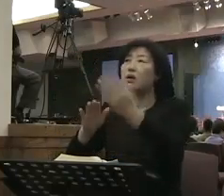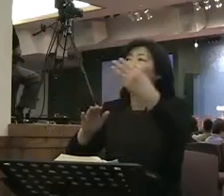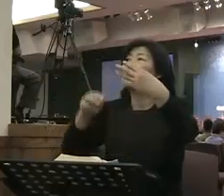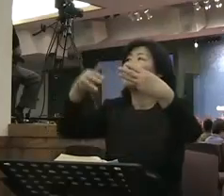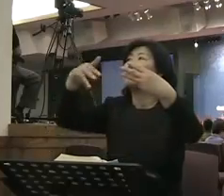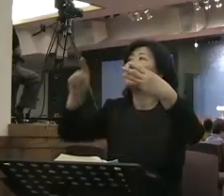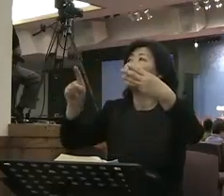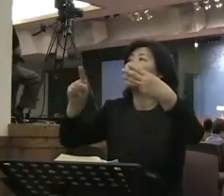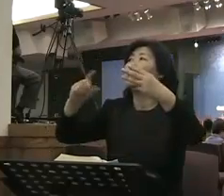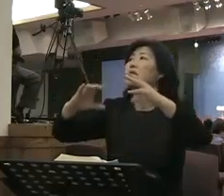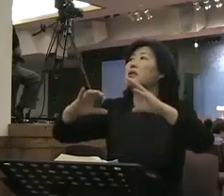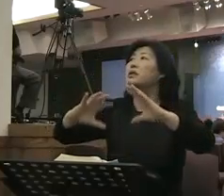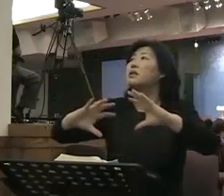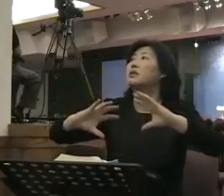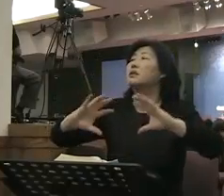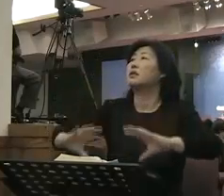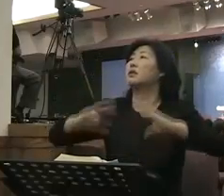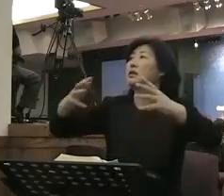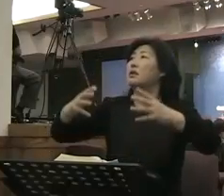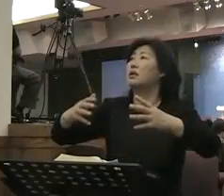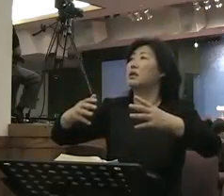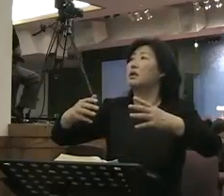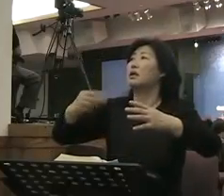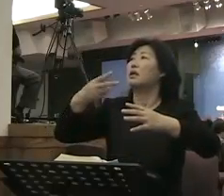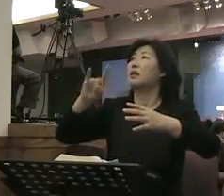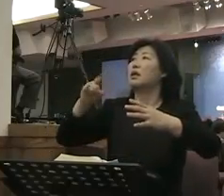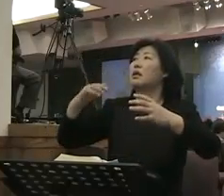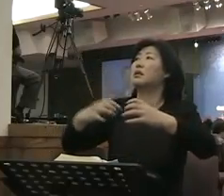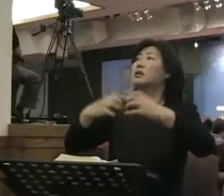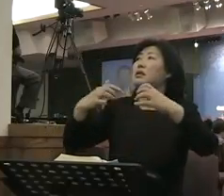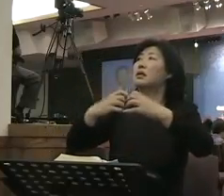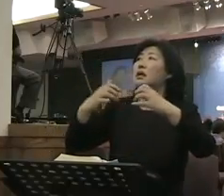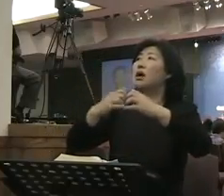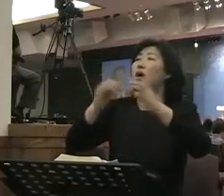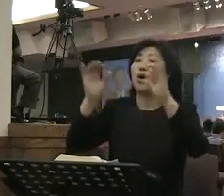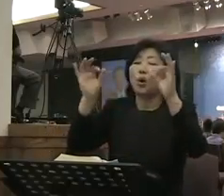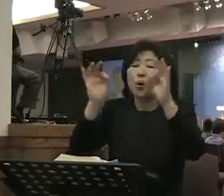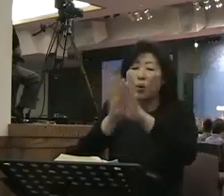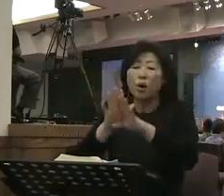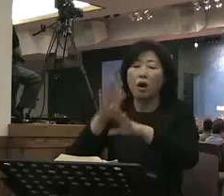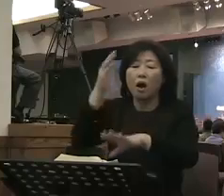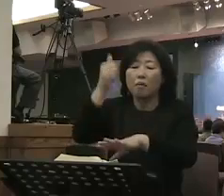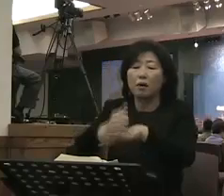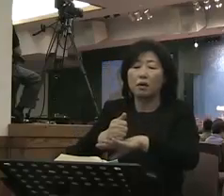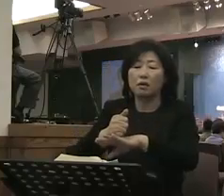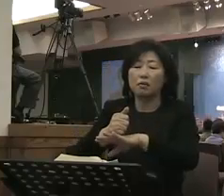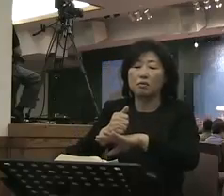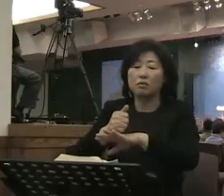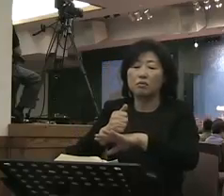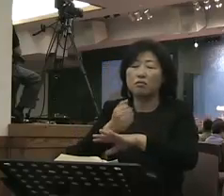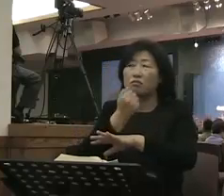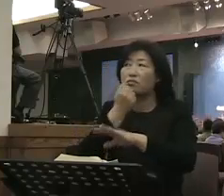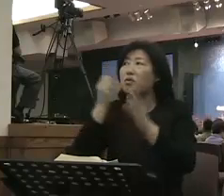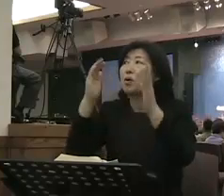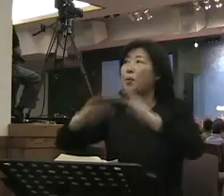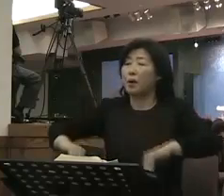3차 세계대전을 통해 없어질까 하였는데 너무나 마지막은 우습게 사라진 것을 보게 됩니다.